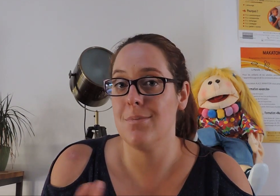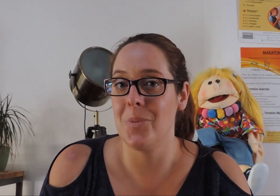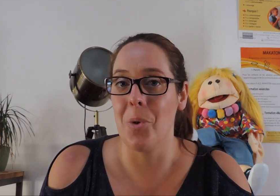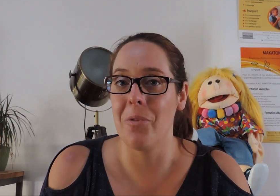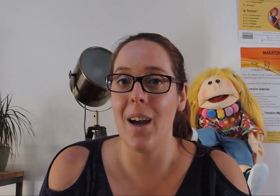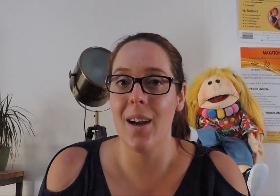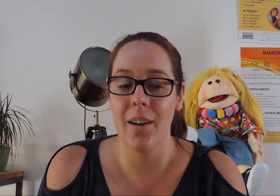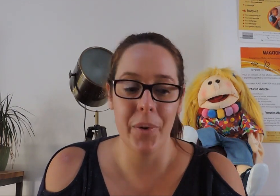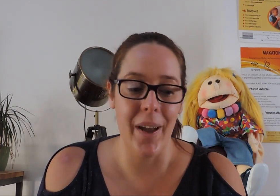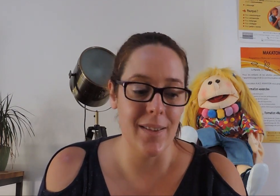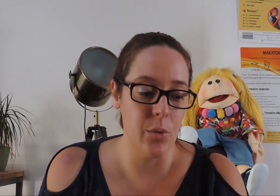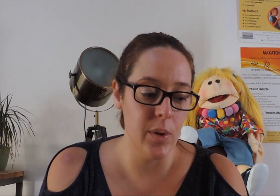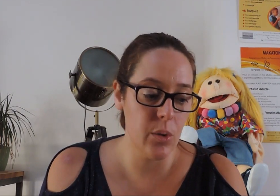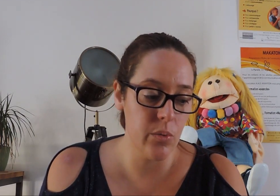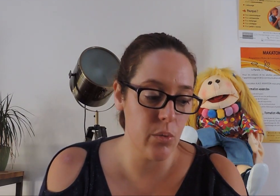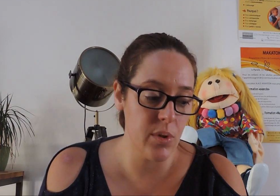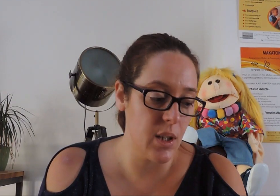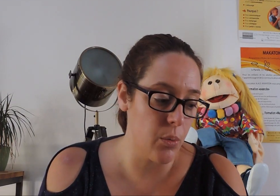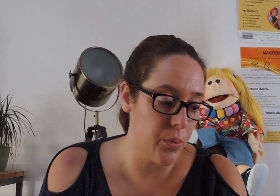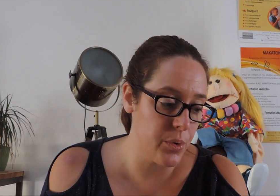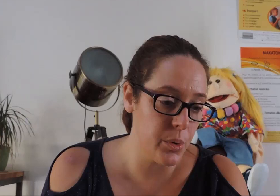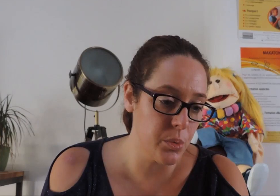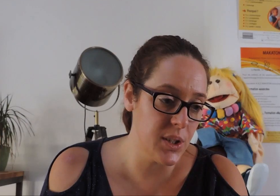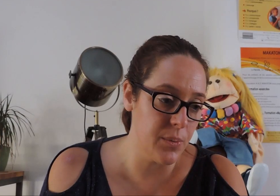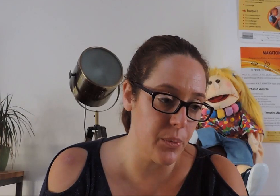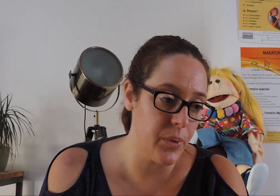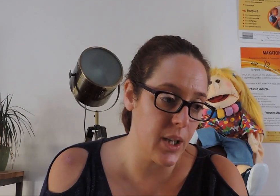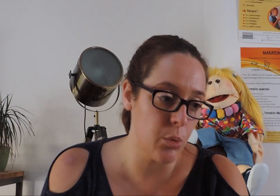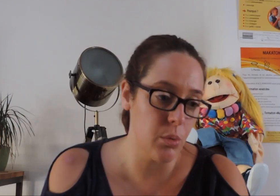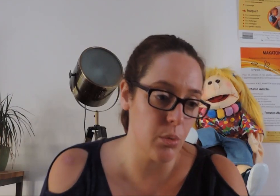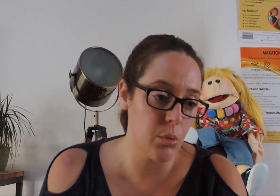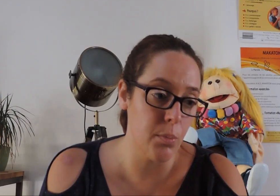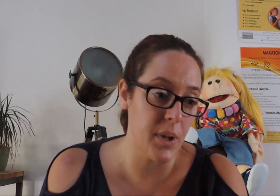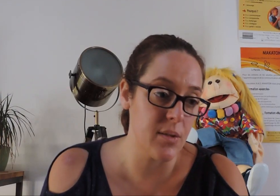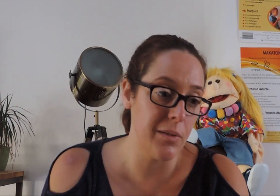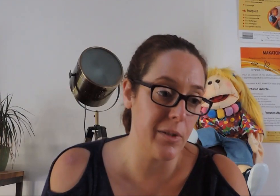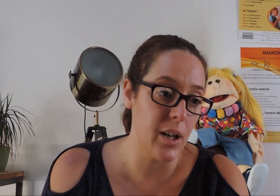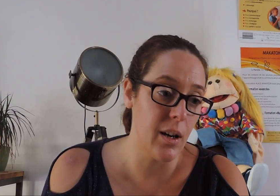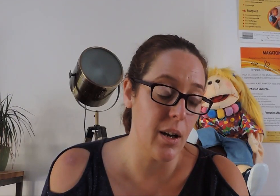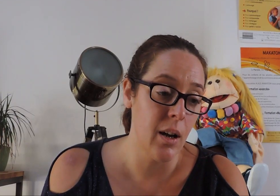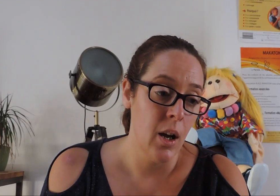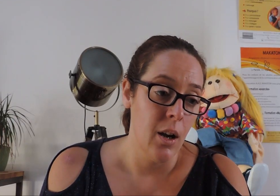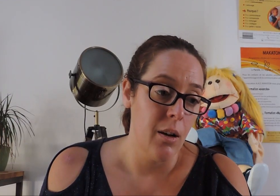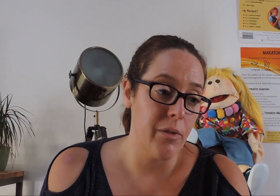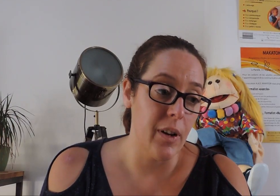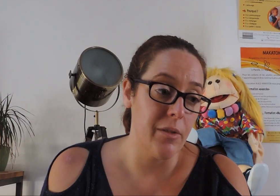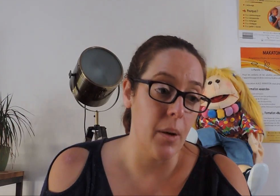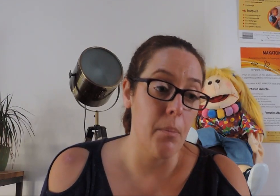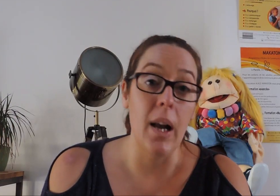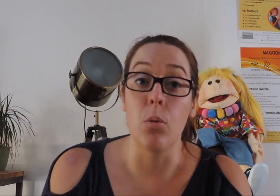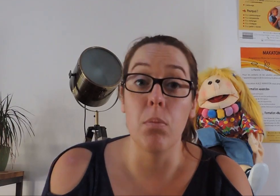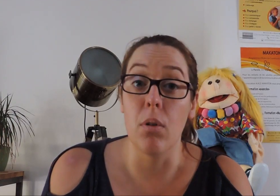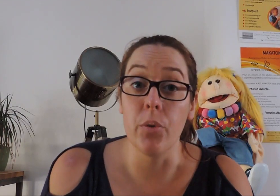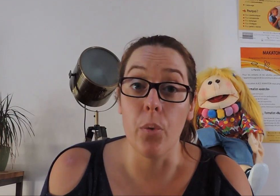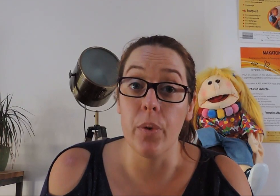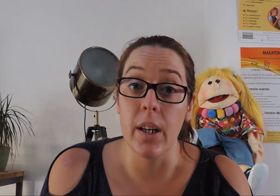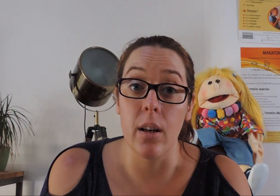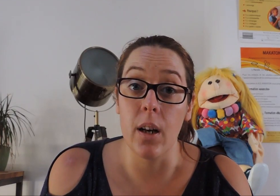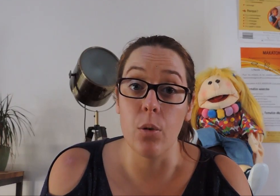on va atténuer toutes ces confusions qui vont faire qu'une personne va va mal comprendre en fait la